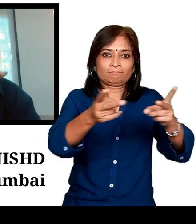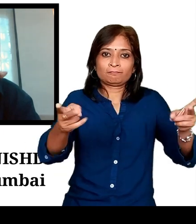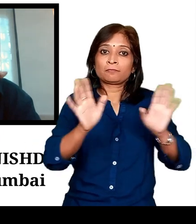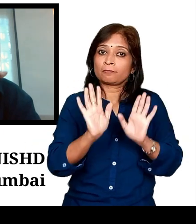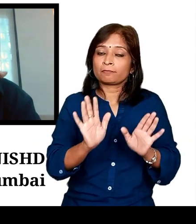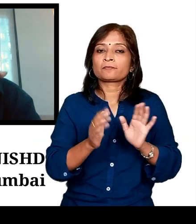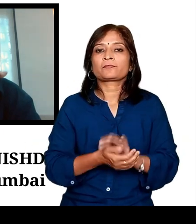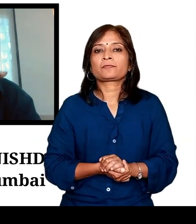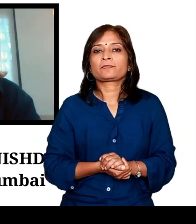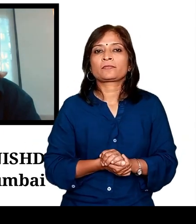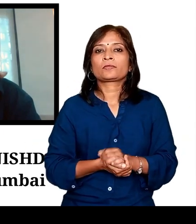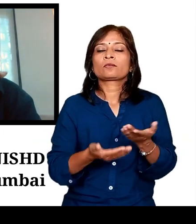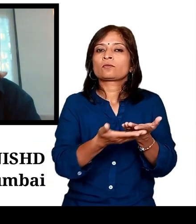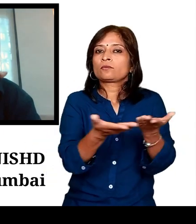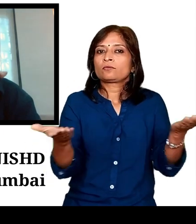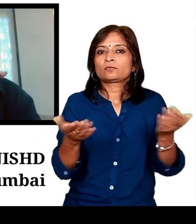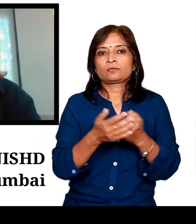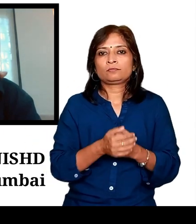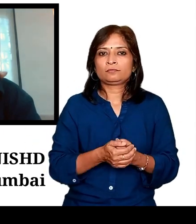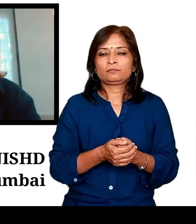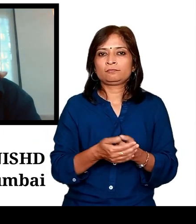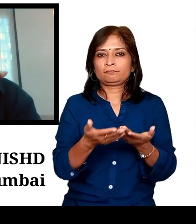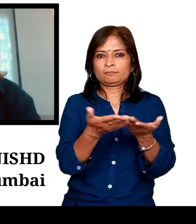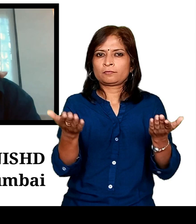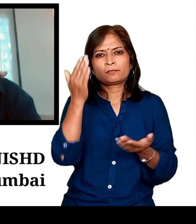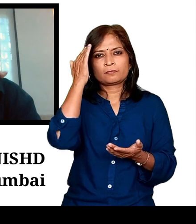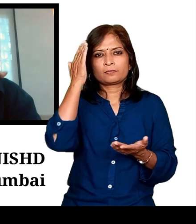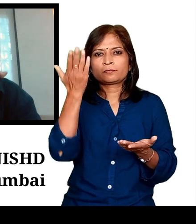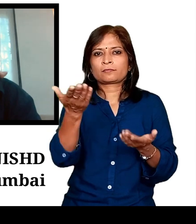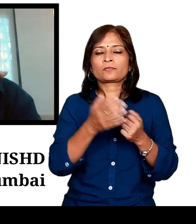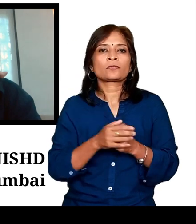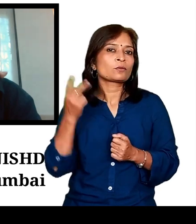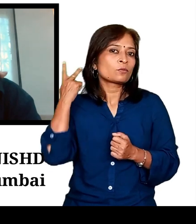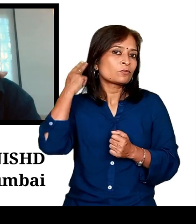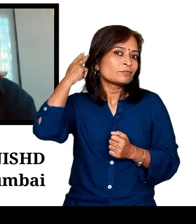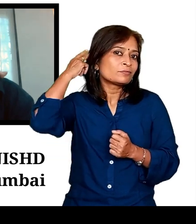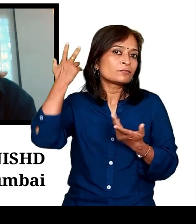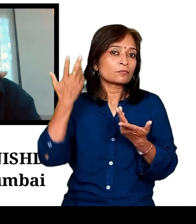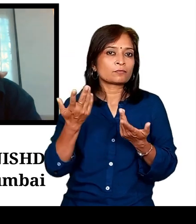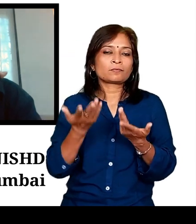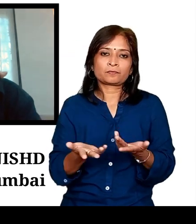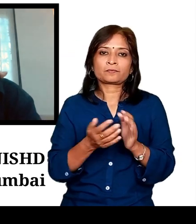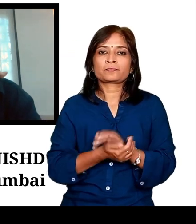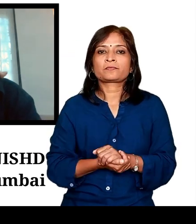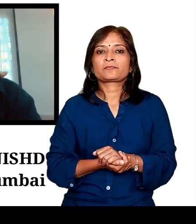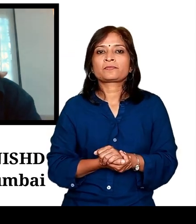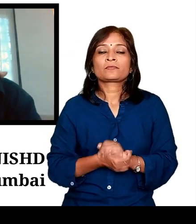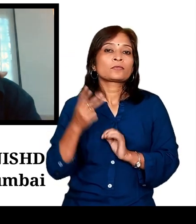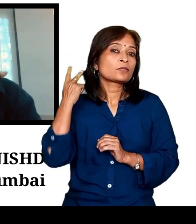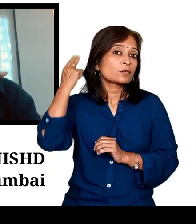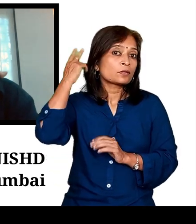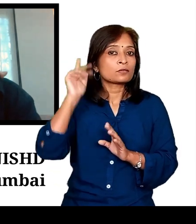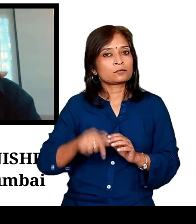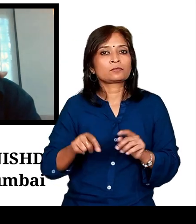होते हैं. और जैसे आपने आपको पता ही है कि कॉकलियर इम्प्लांटेशन सर्जरी होती है, ये